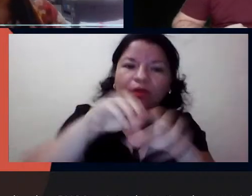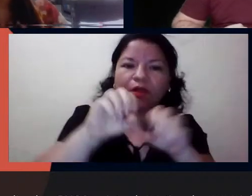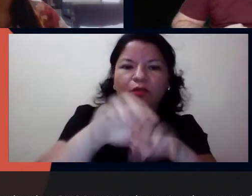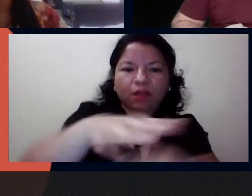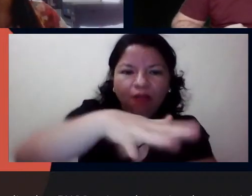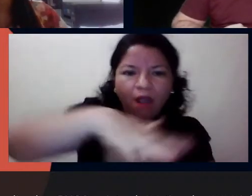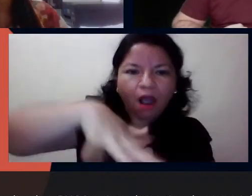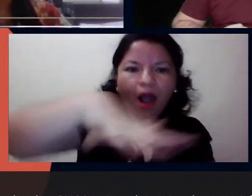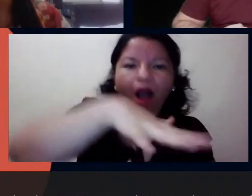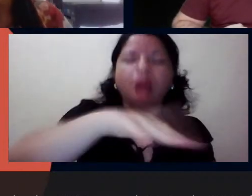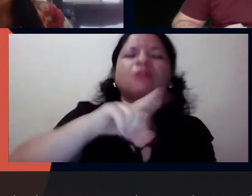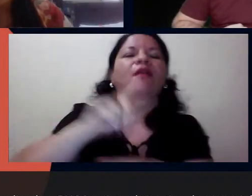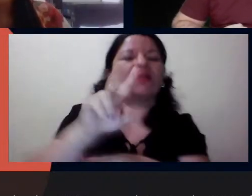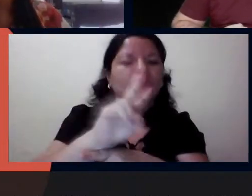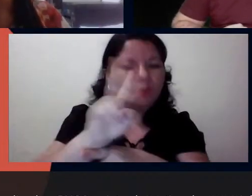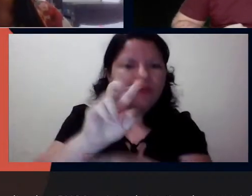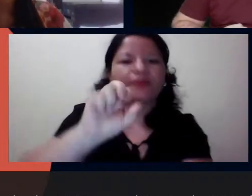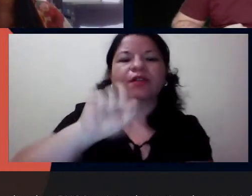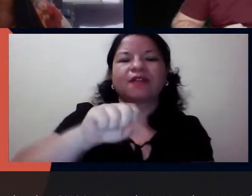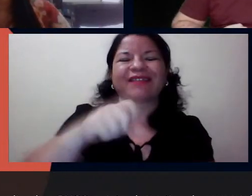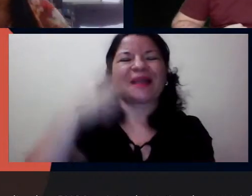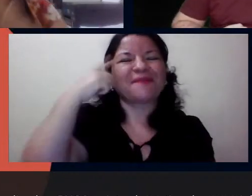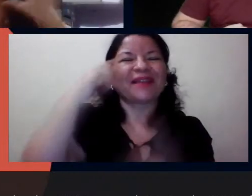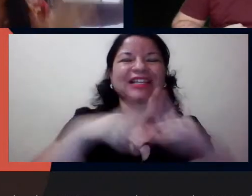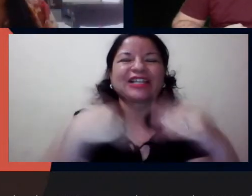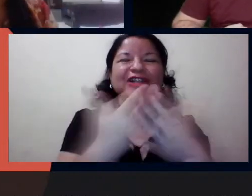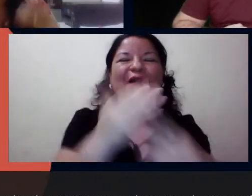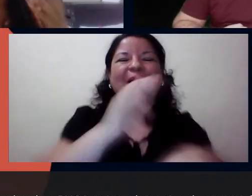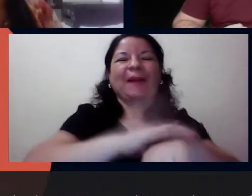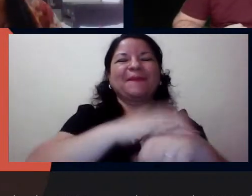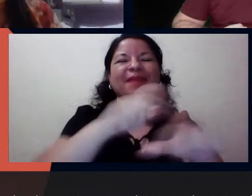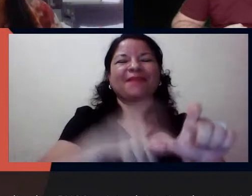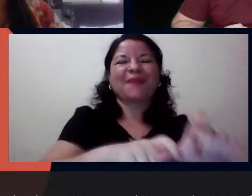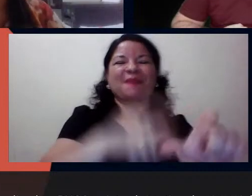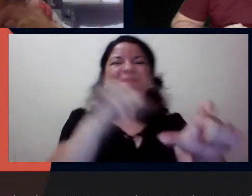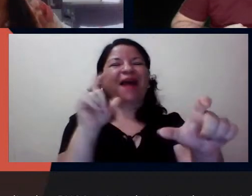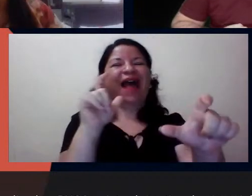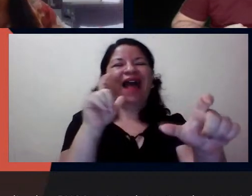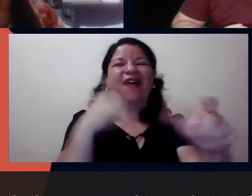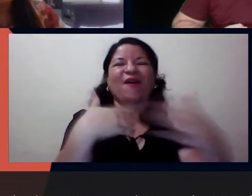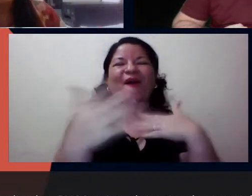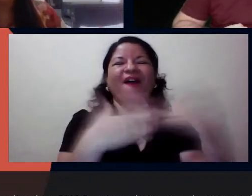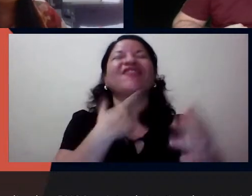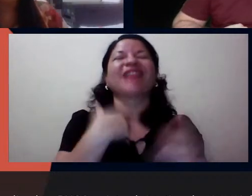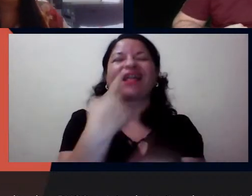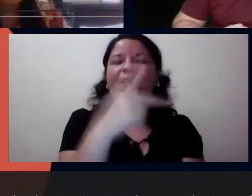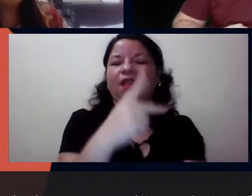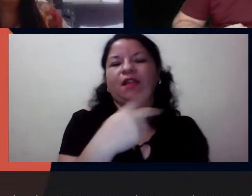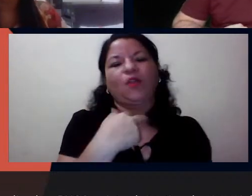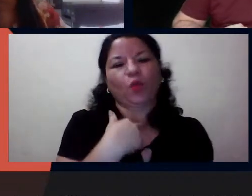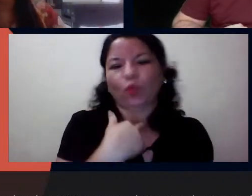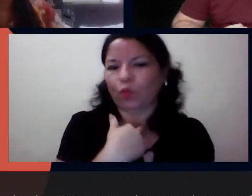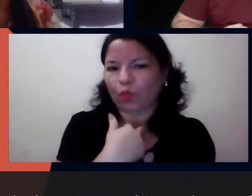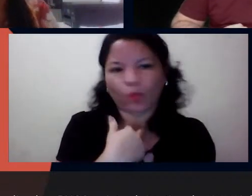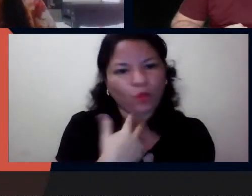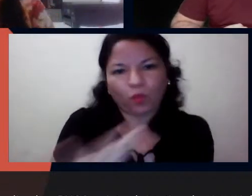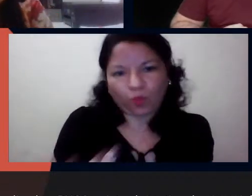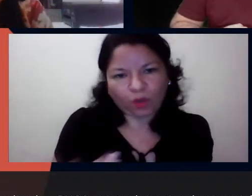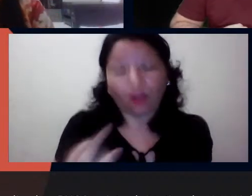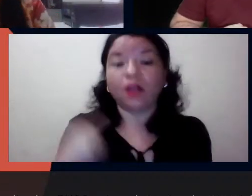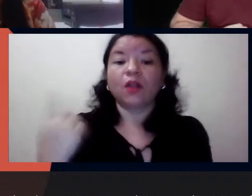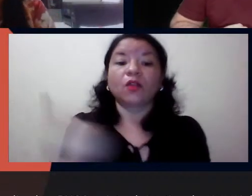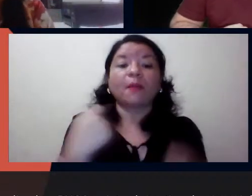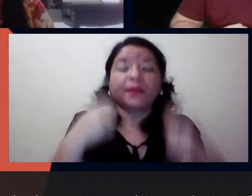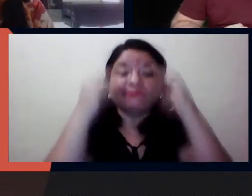As escolas elas não são independentes ou autônomas para estudar ou para colocar os conteúdos ou contratar quem eles quiserem. a gente tem que